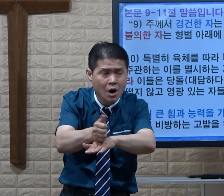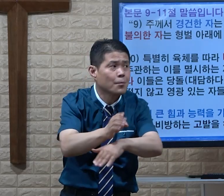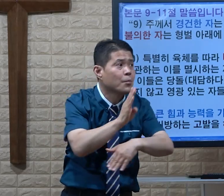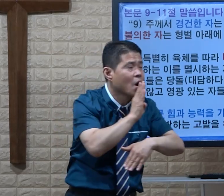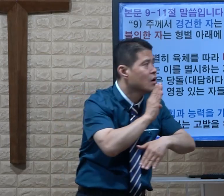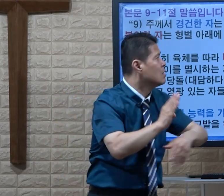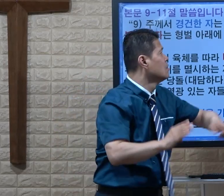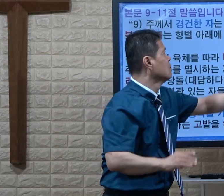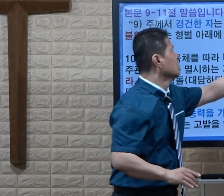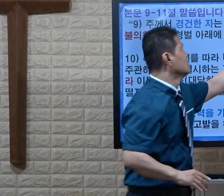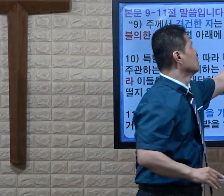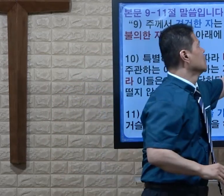필요합니다.